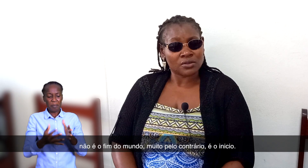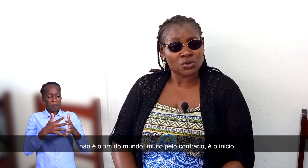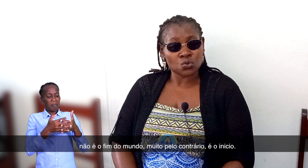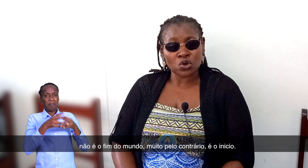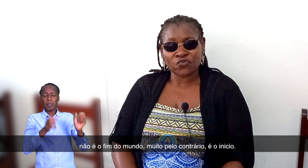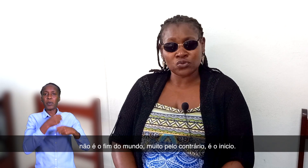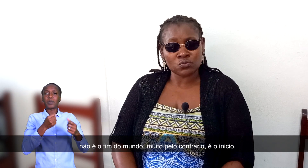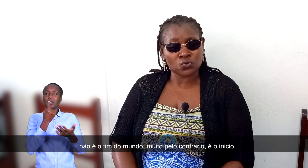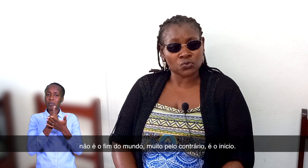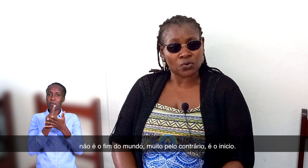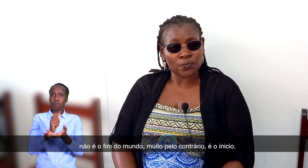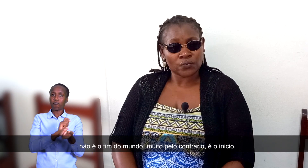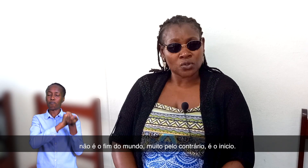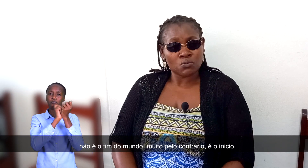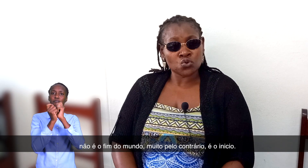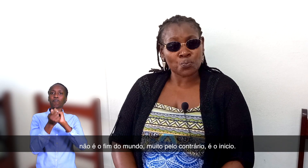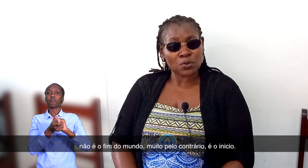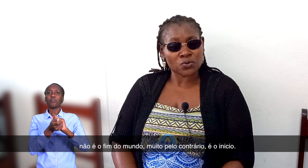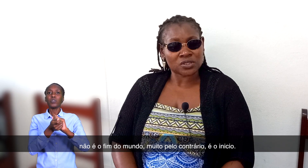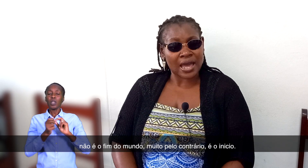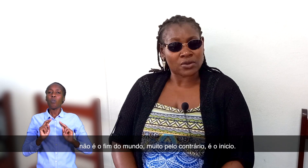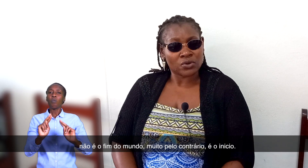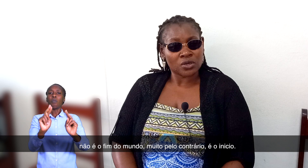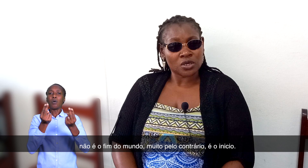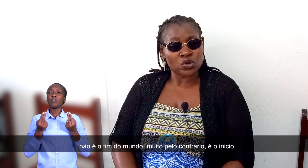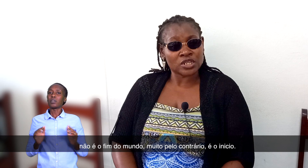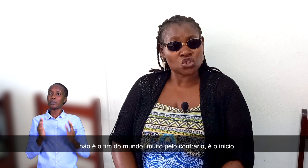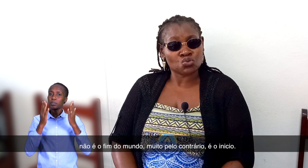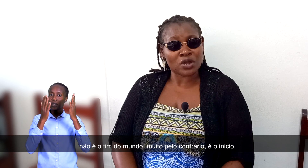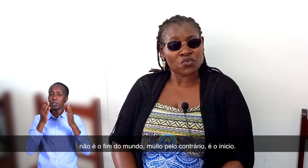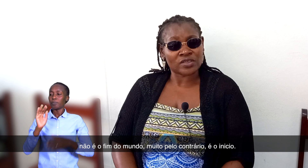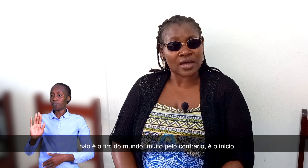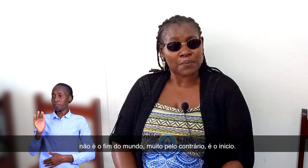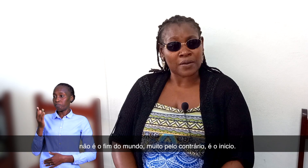não é o fim do mundo. Muito pelo contrário, é o início de uma nova etapa.